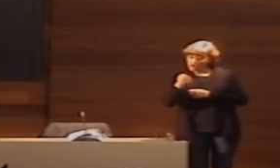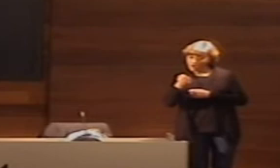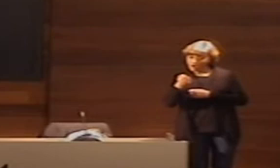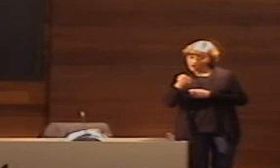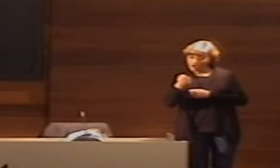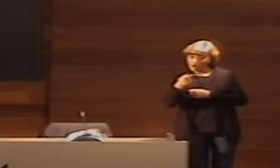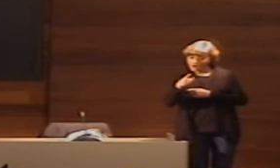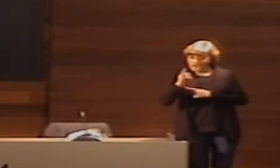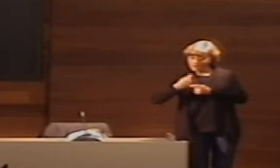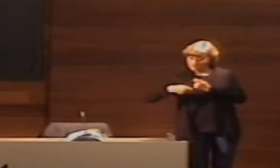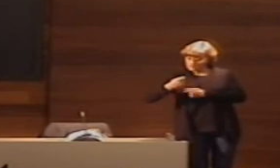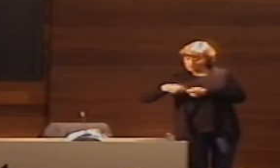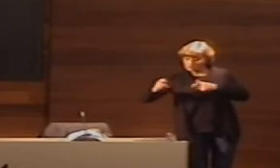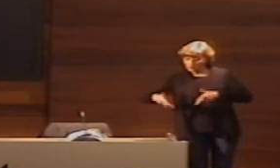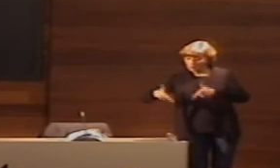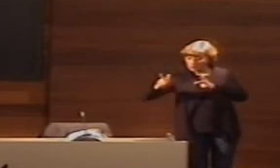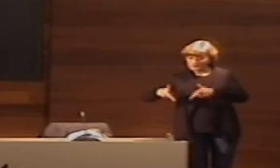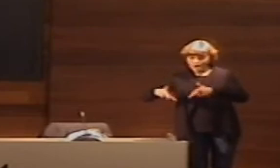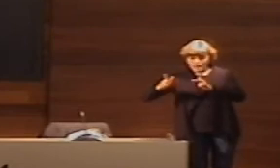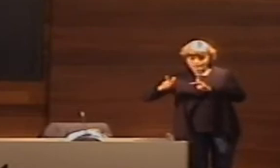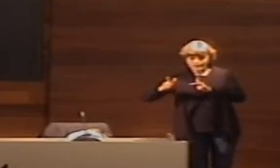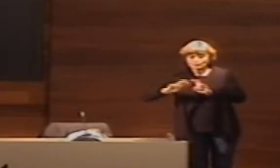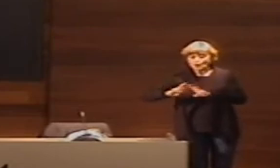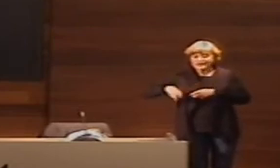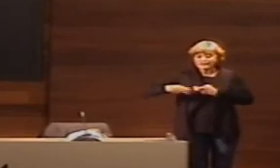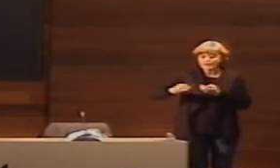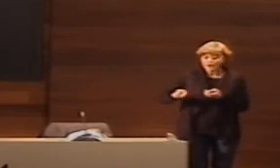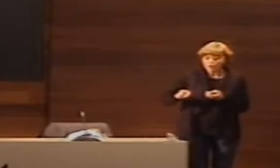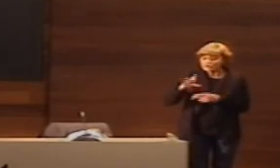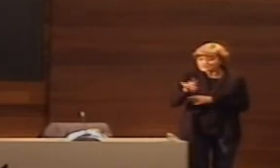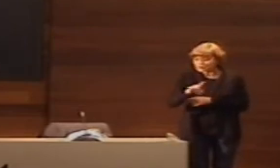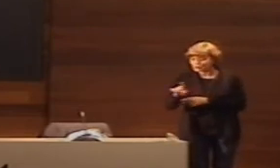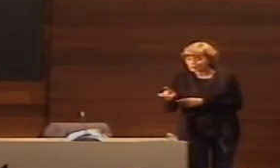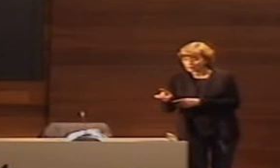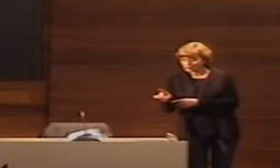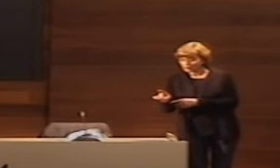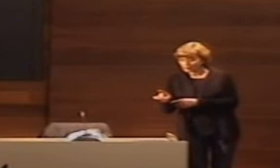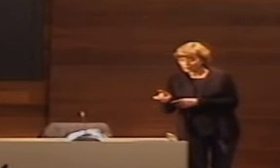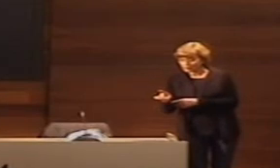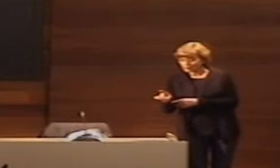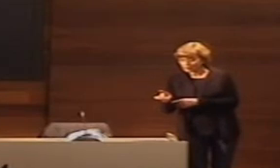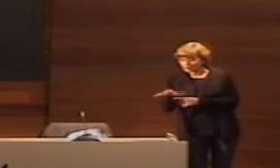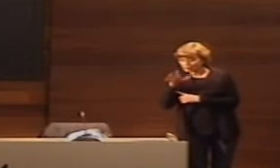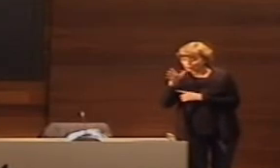y no se responsabiliza en absoluto de lo que pasa con estos productos cuando se convierten en residuos.